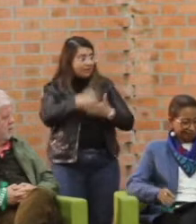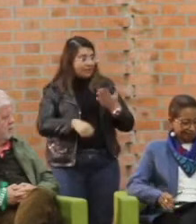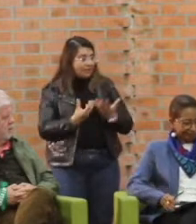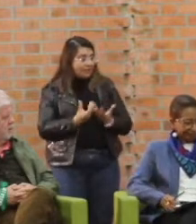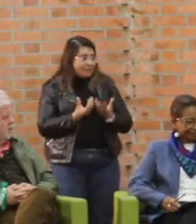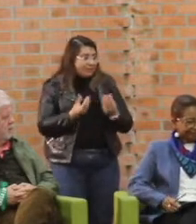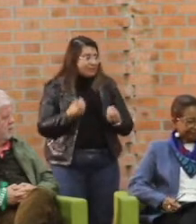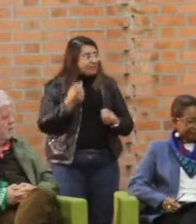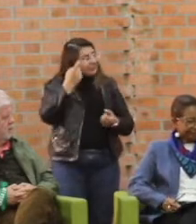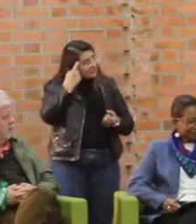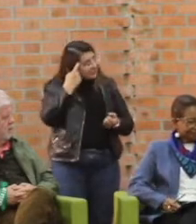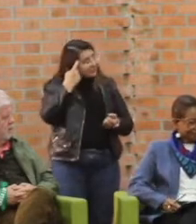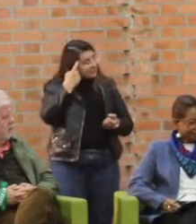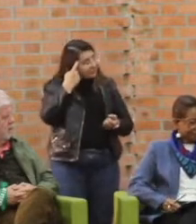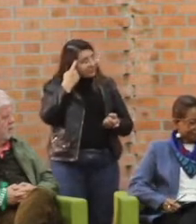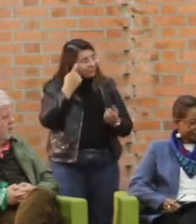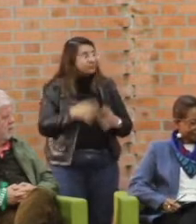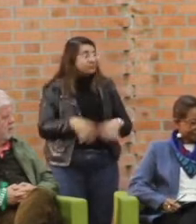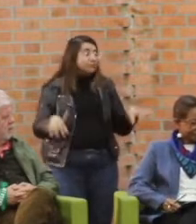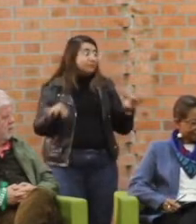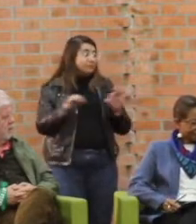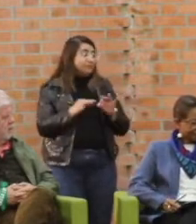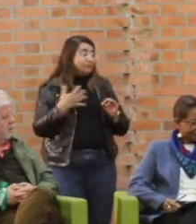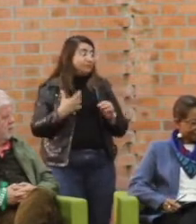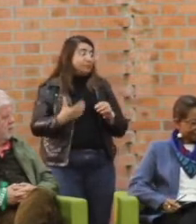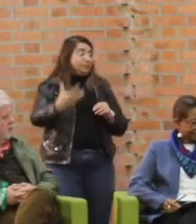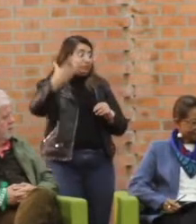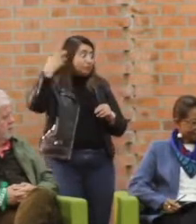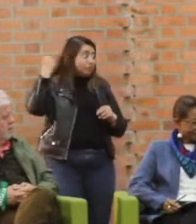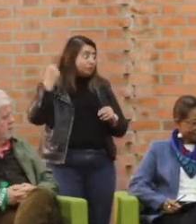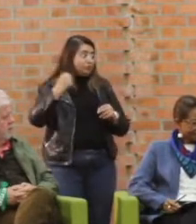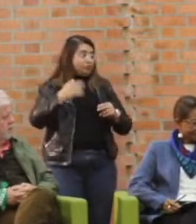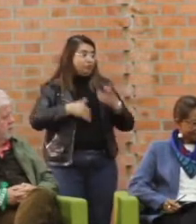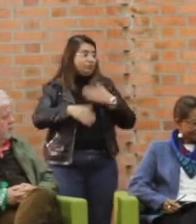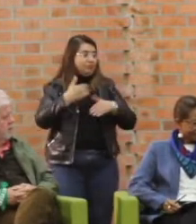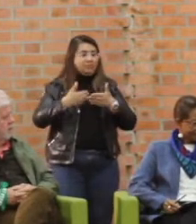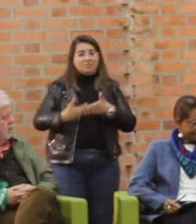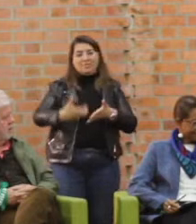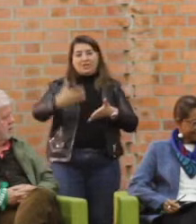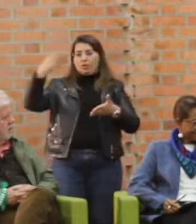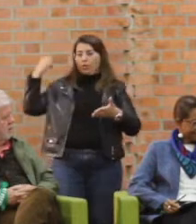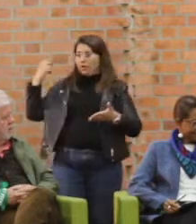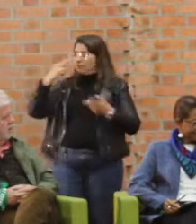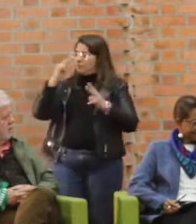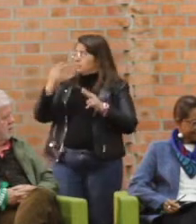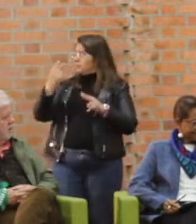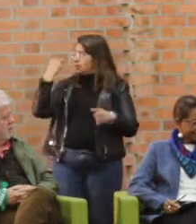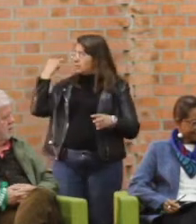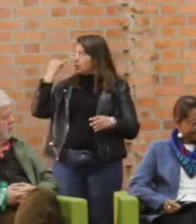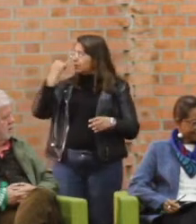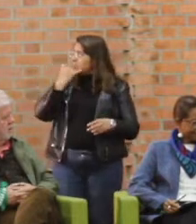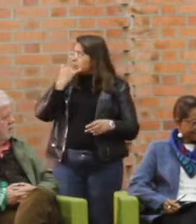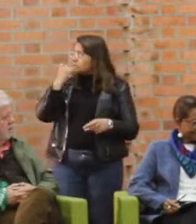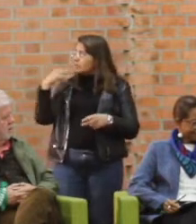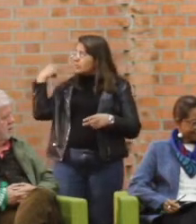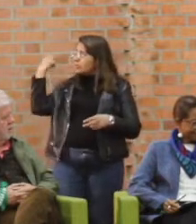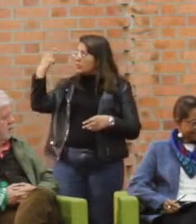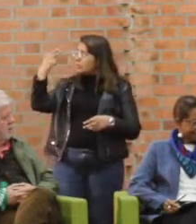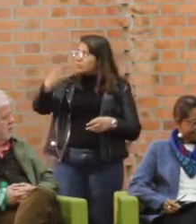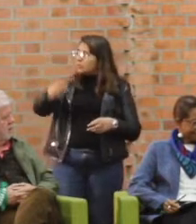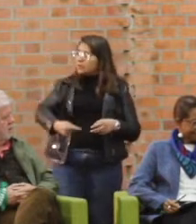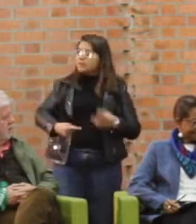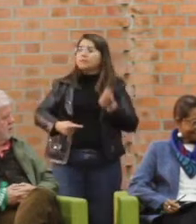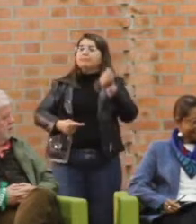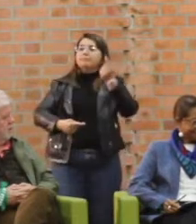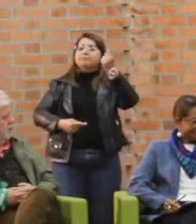los hay que entender también que cuando uno tiene una perspectiva histórica que va más atrás del siglo XX los espacios